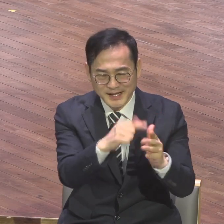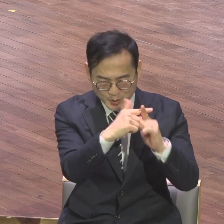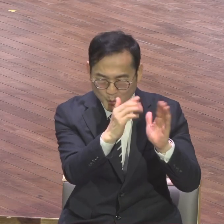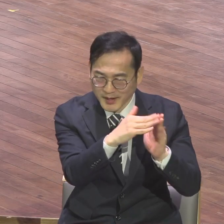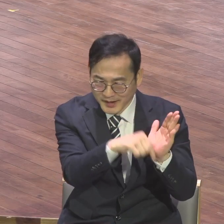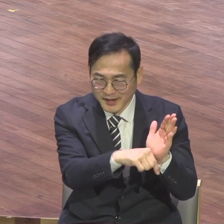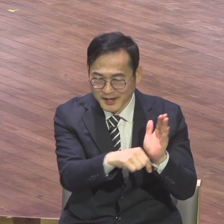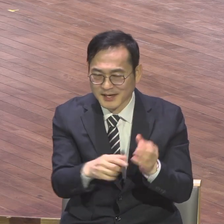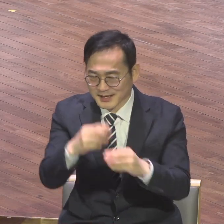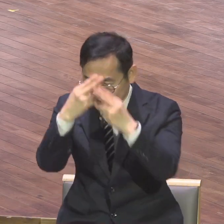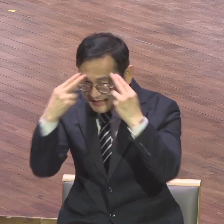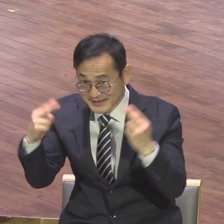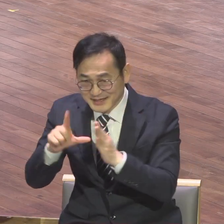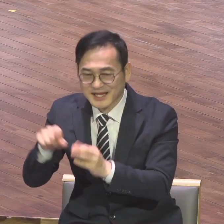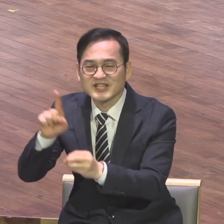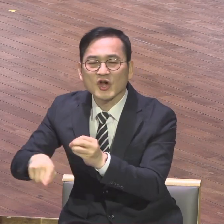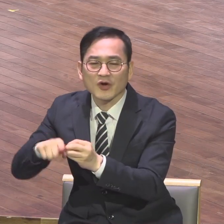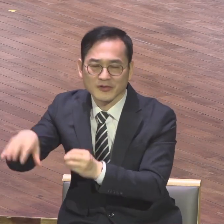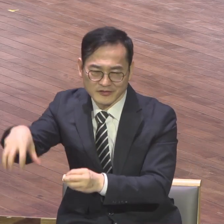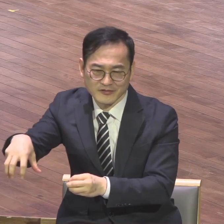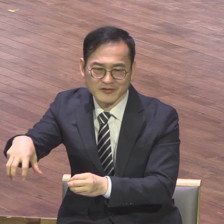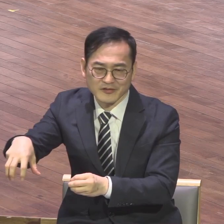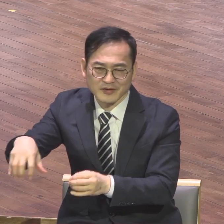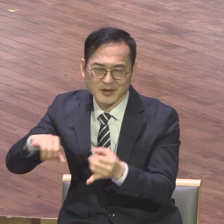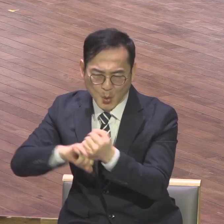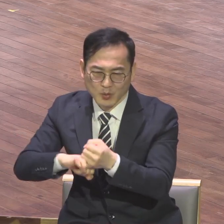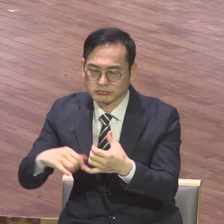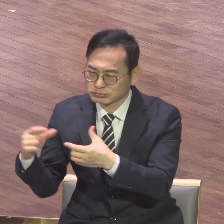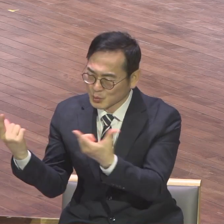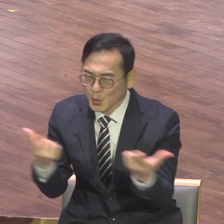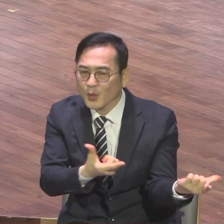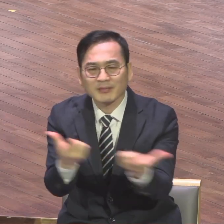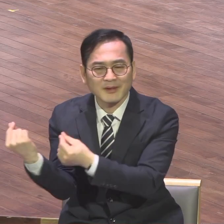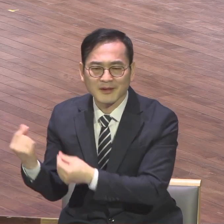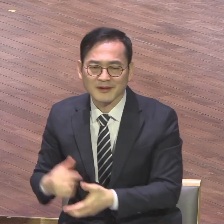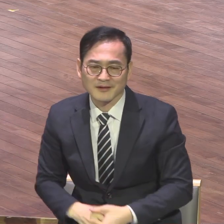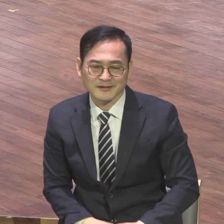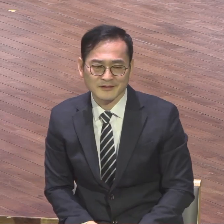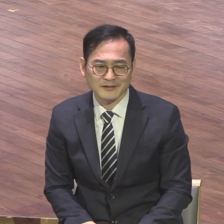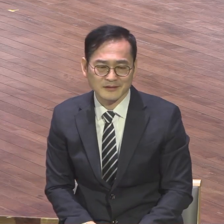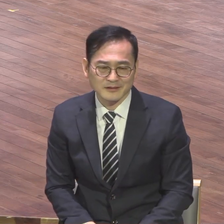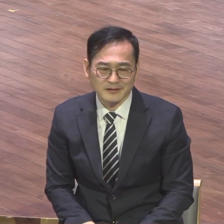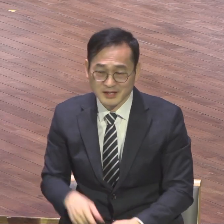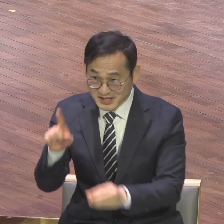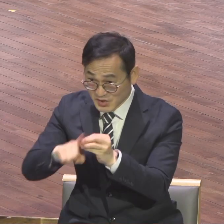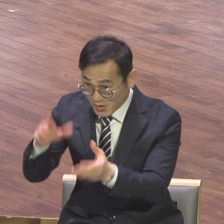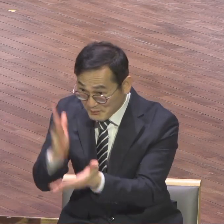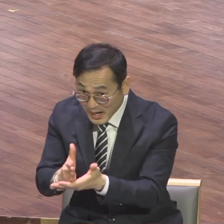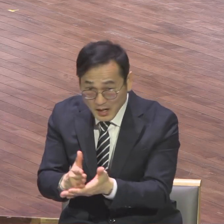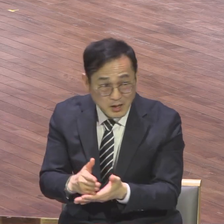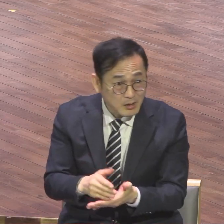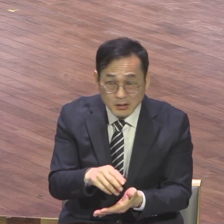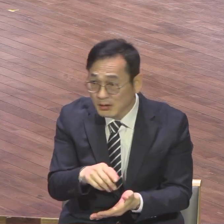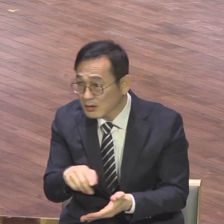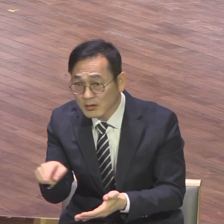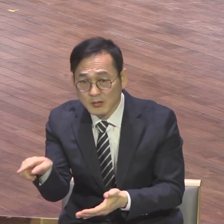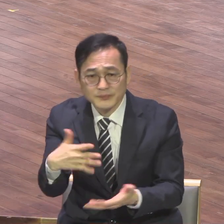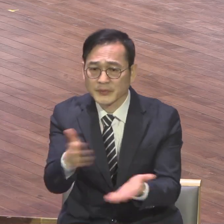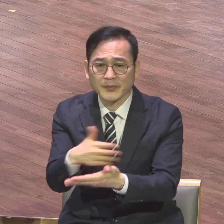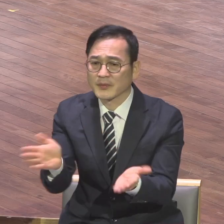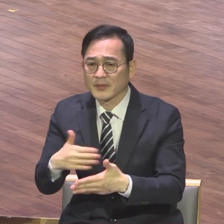교회에서, 장례식은 절했습니다. 그 뭐, 절 아니고는 장례식 할 데가 없어요. 닭골당이 다 절